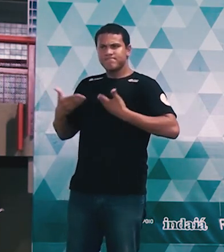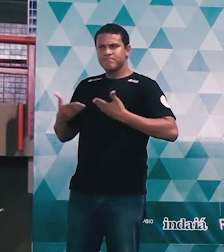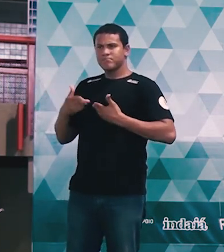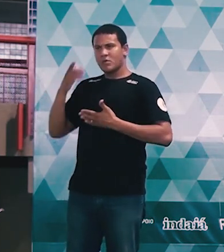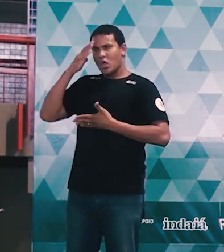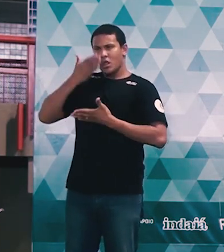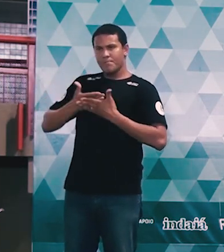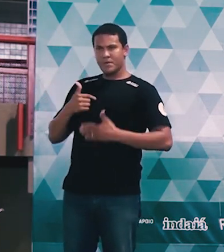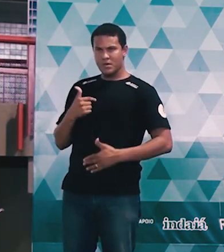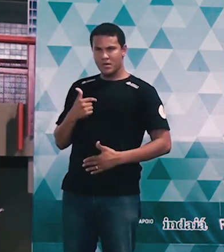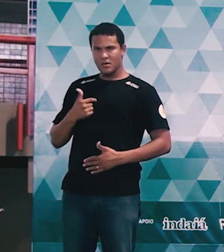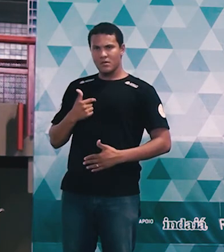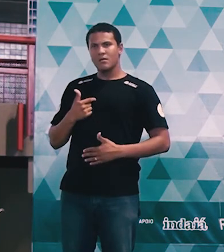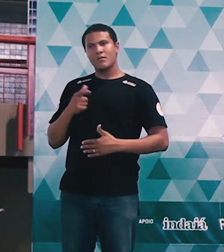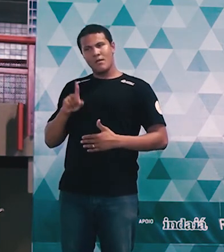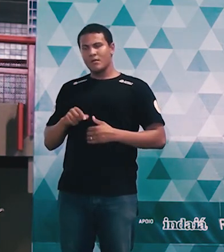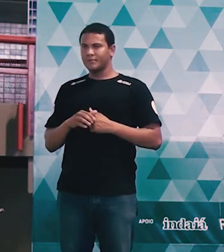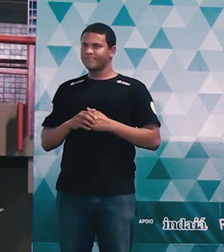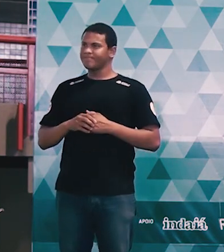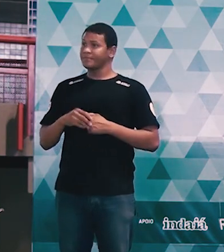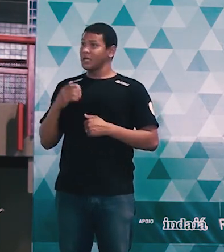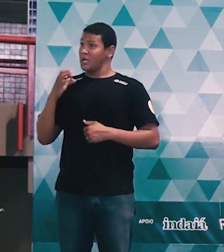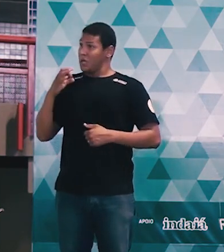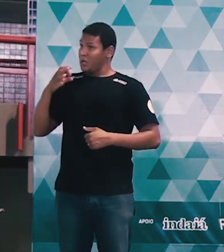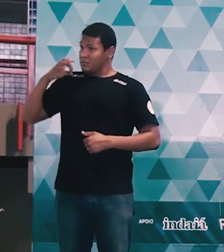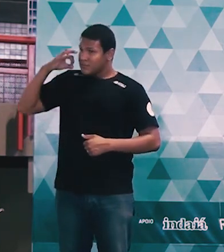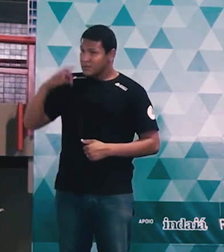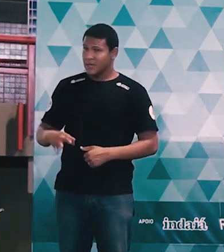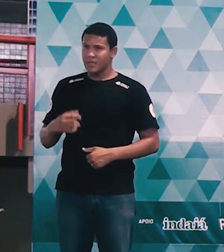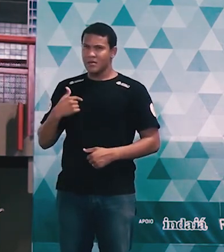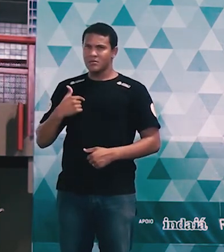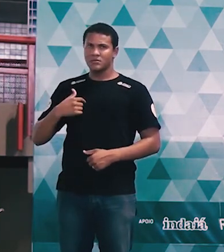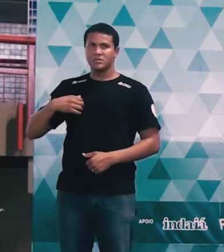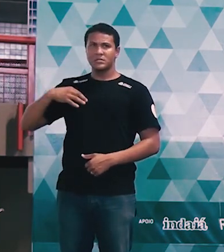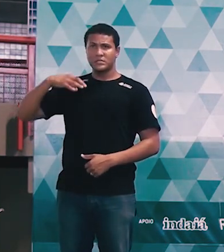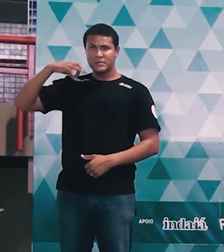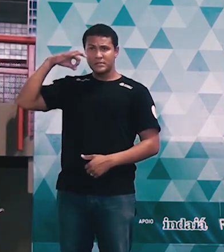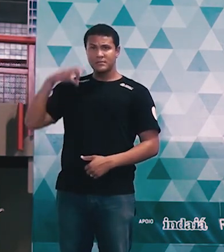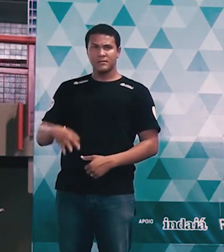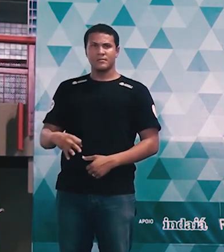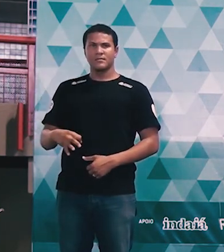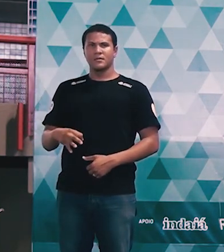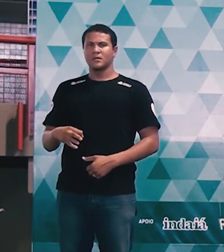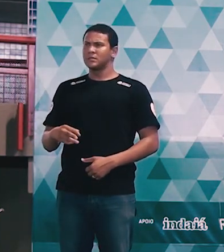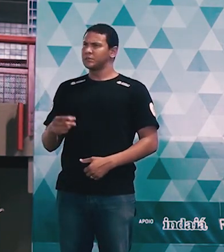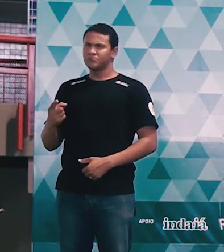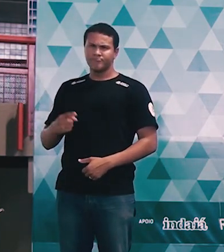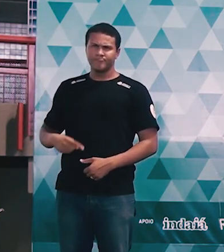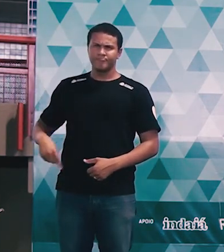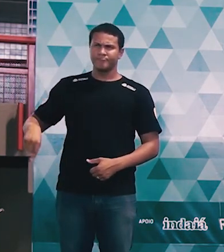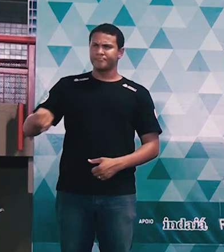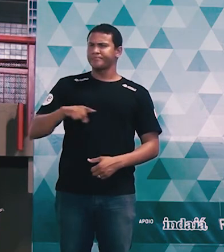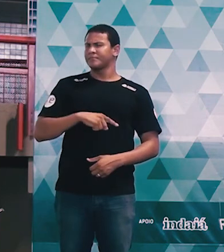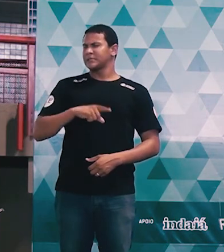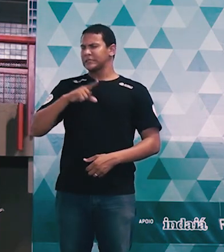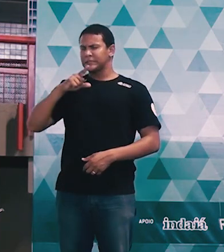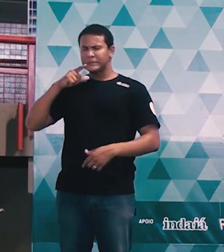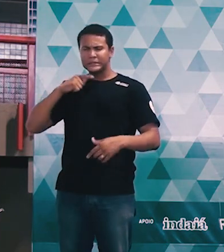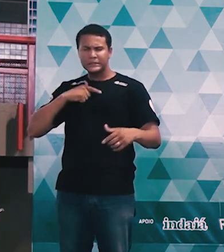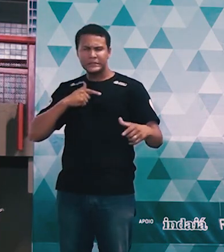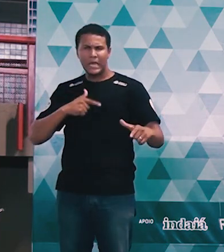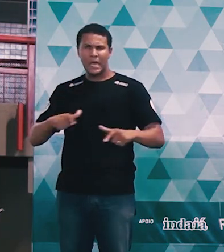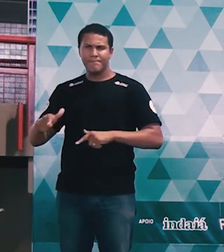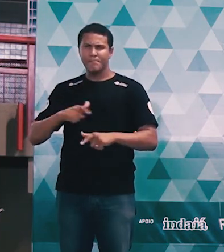alguém acredita e confia em você. E eu tenho certeza absoluta, pessoal, que todas as